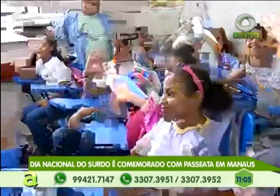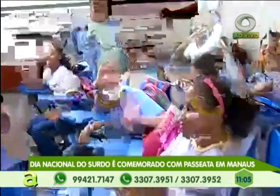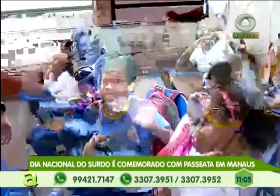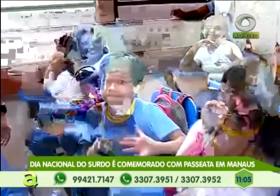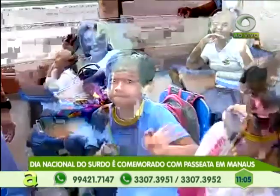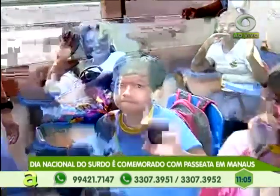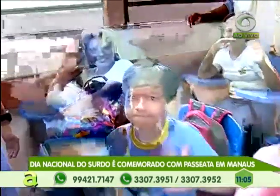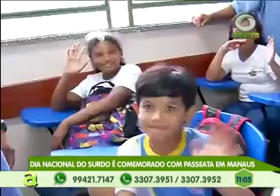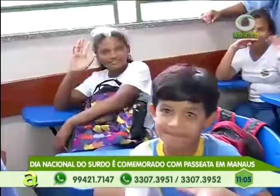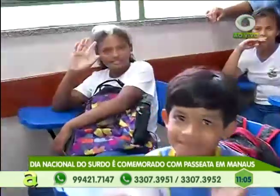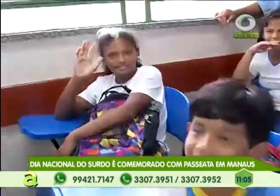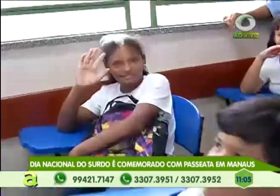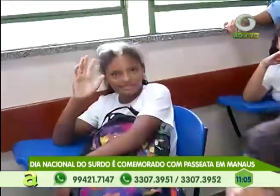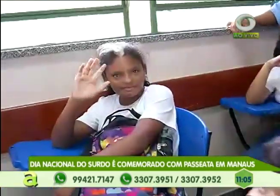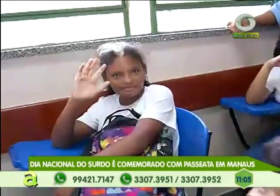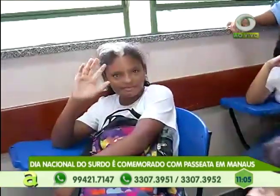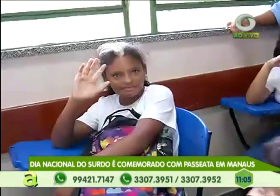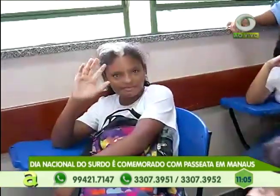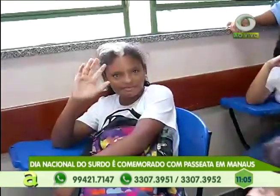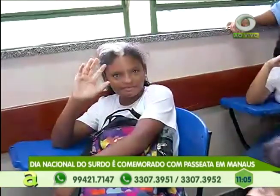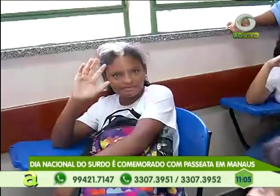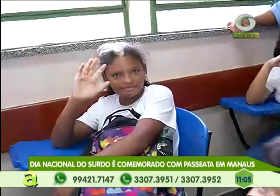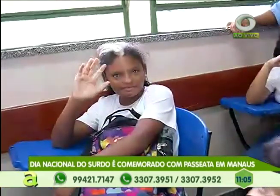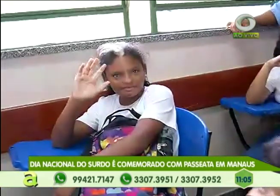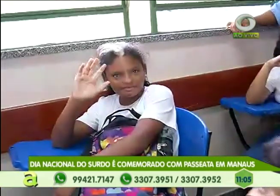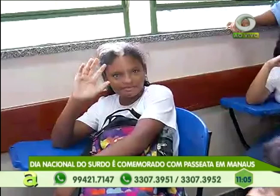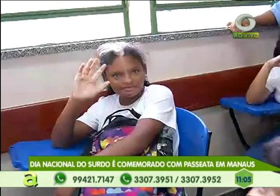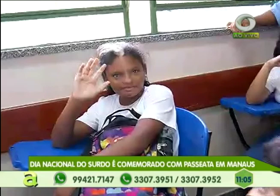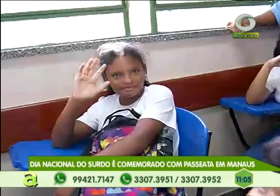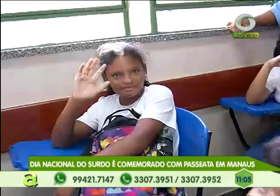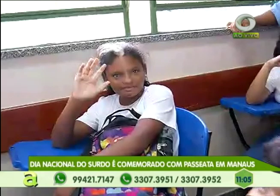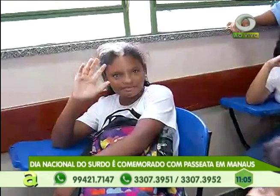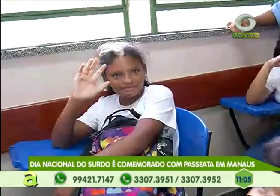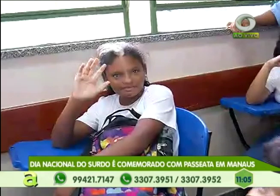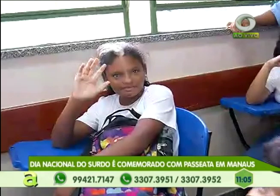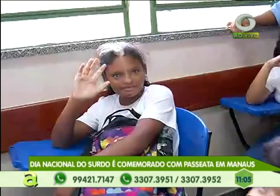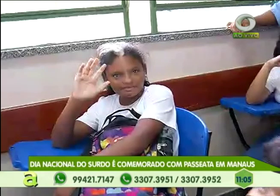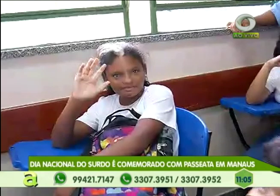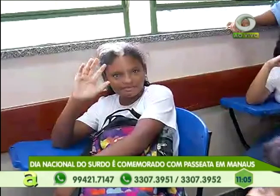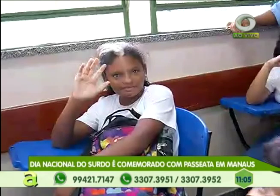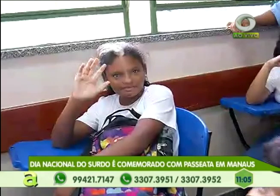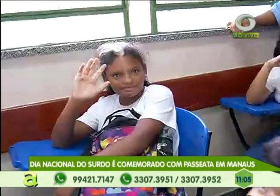Já estávamos prendendo eles aqui, Márcia, aqui hoje pra falar de uma coisa muito importante.